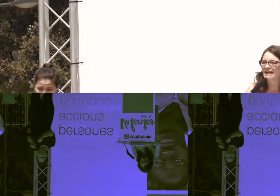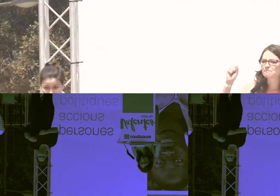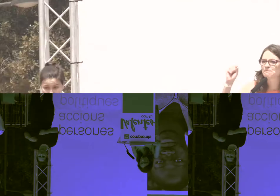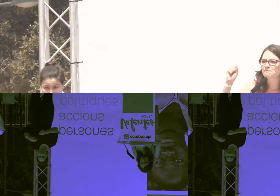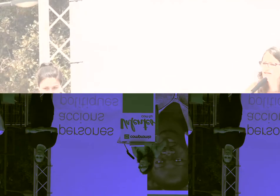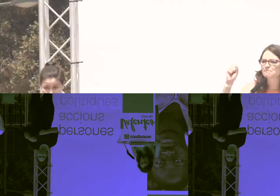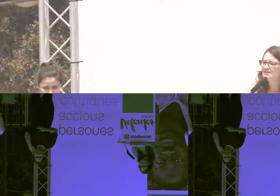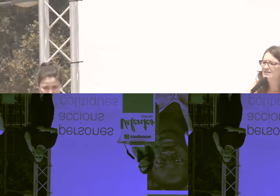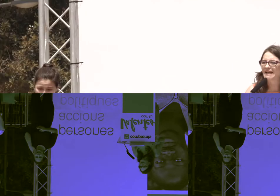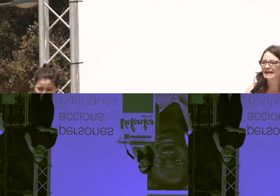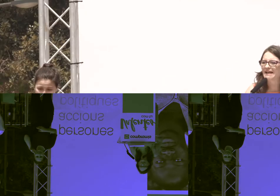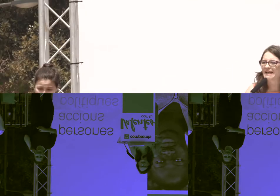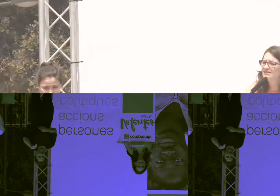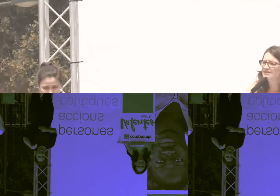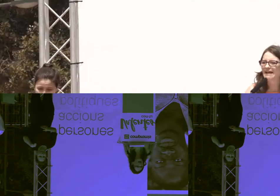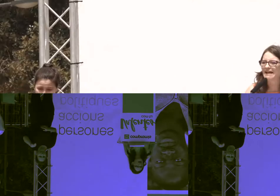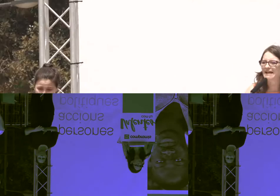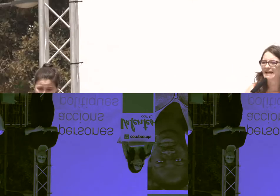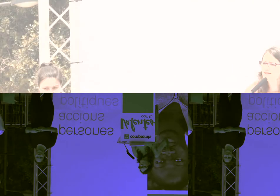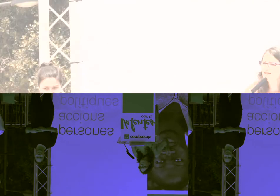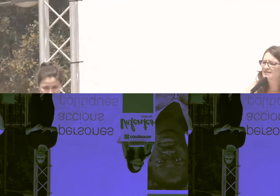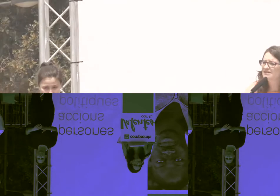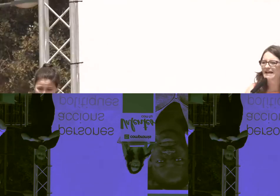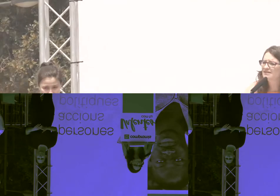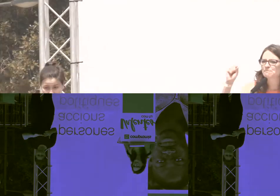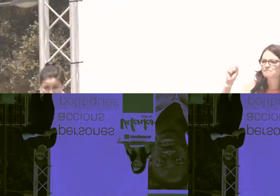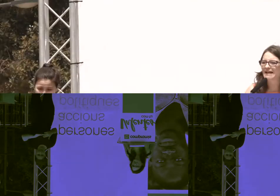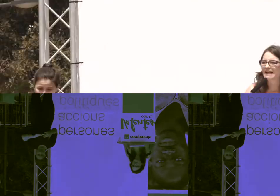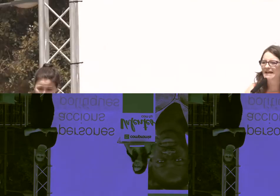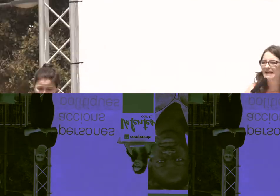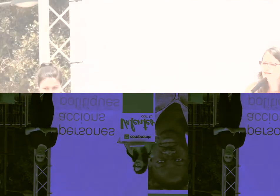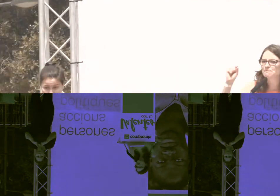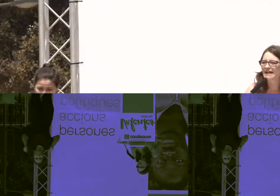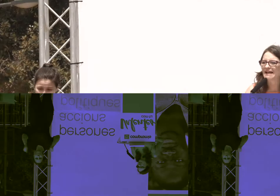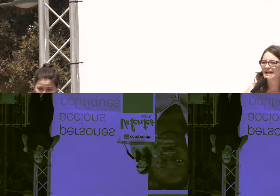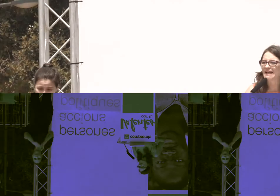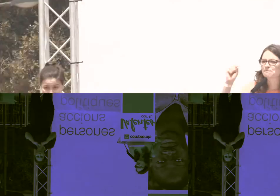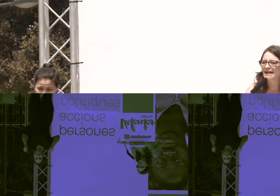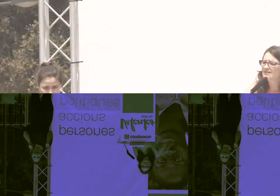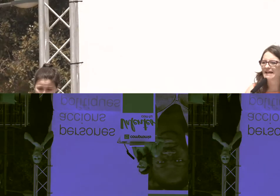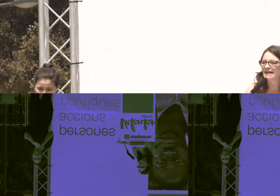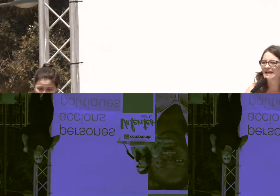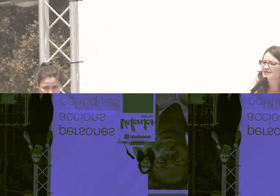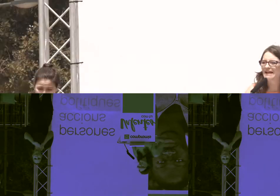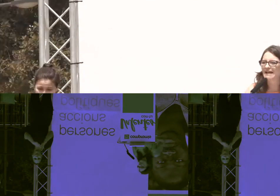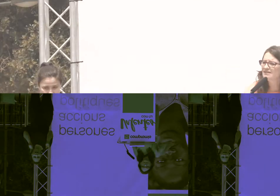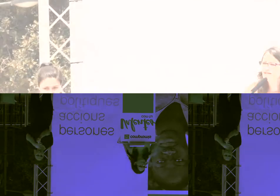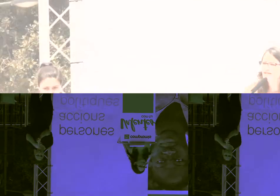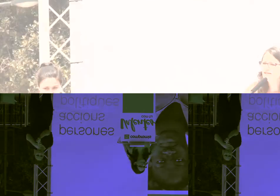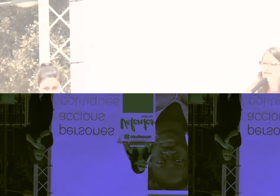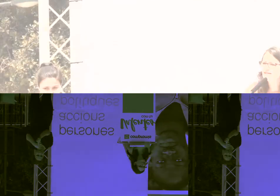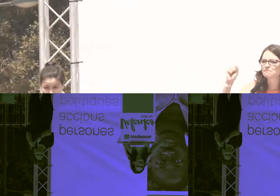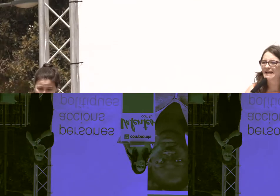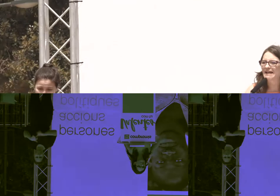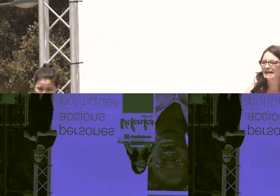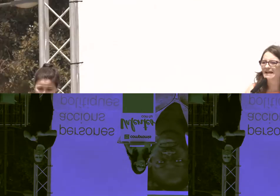Miren, estem també a punt d'ultimar el pacte valencià contra la violència de gènere. I també en aquest tema tornem a interpel·lar